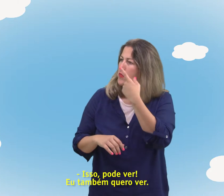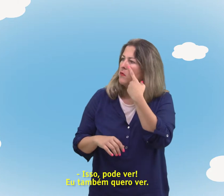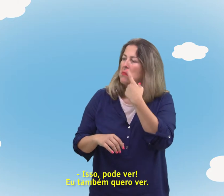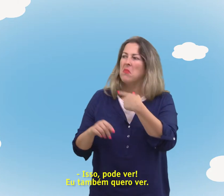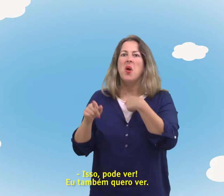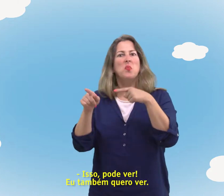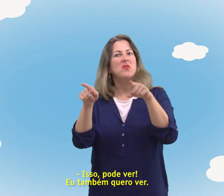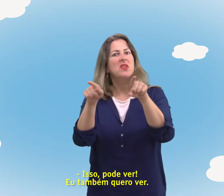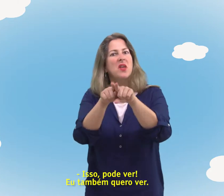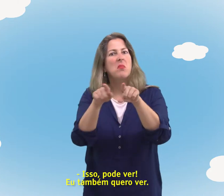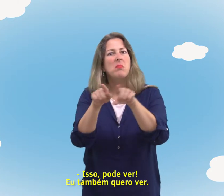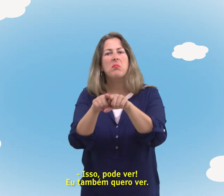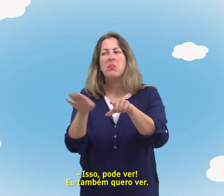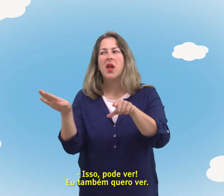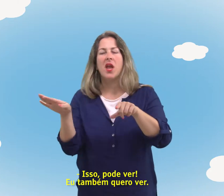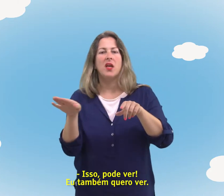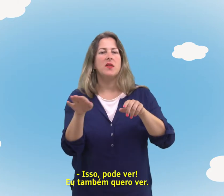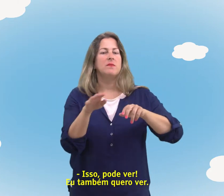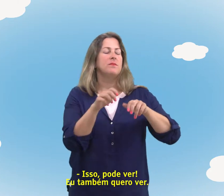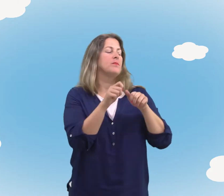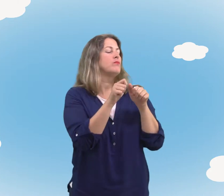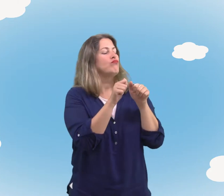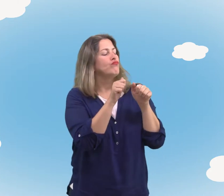isso pode ver eu também quero ver